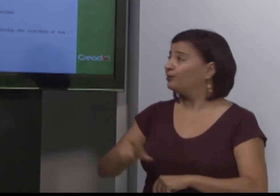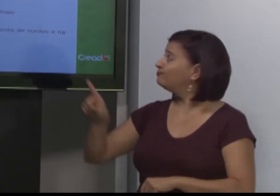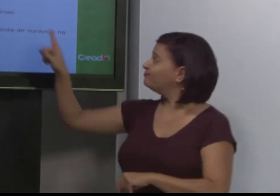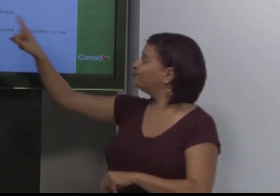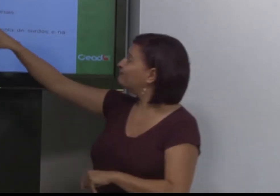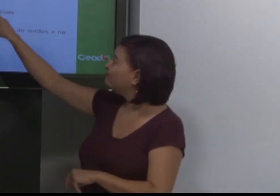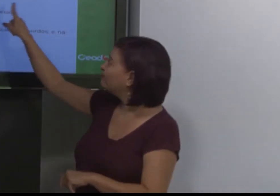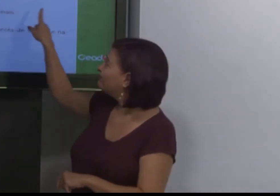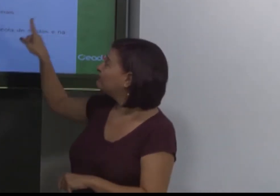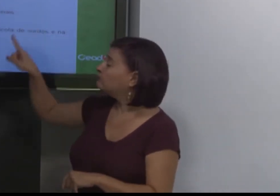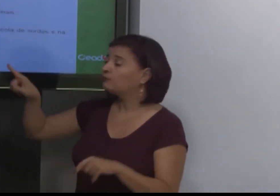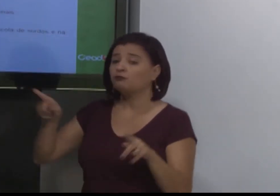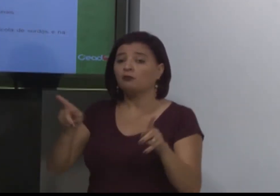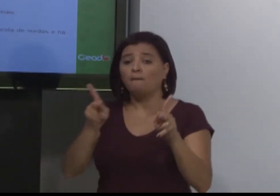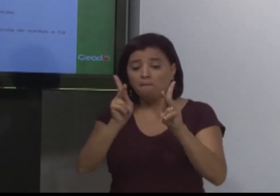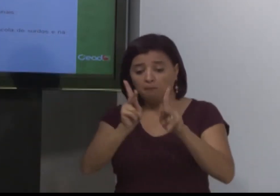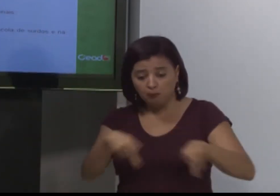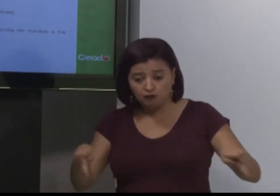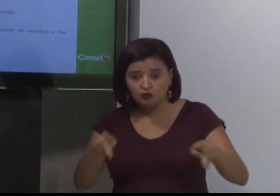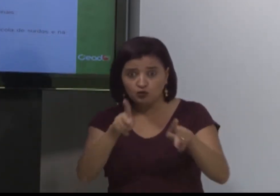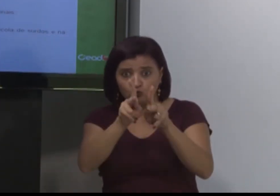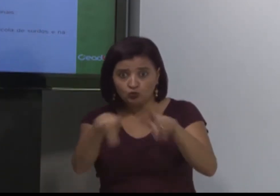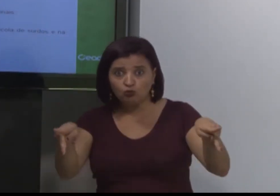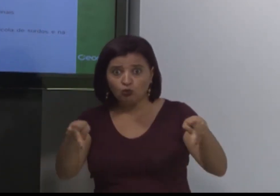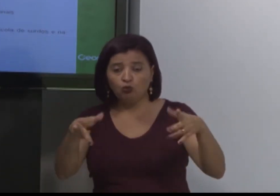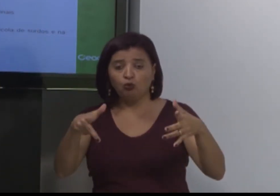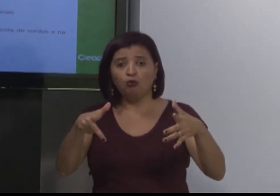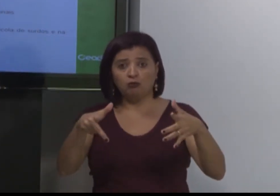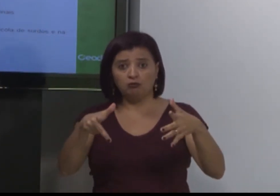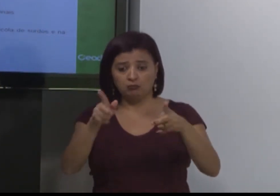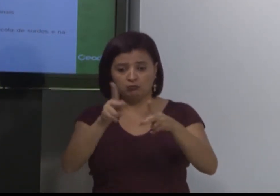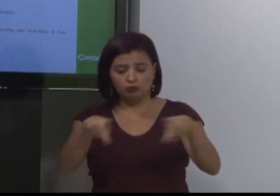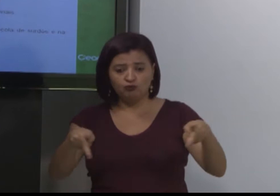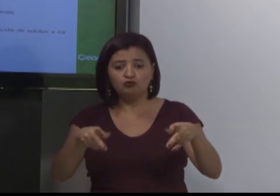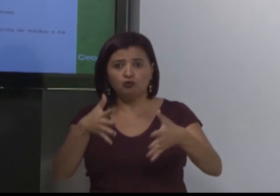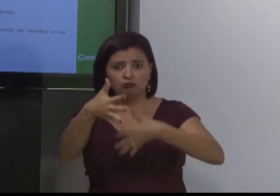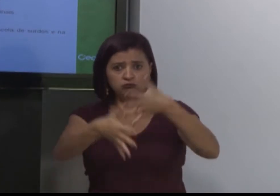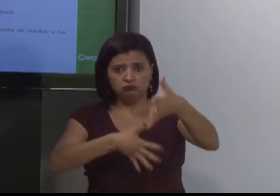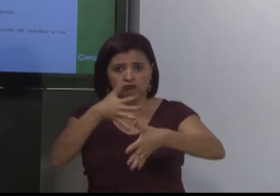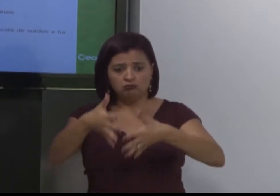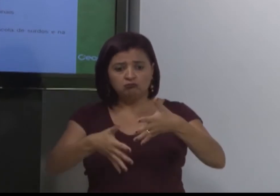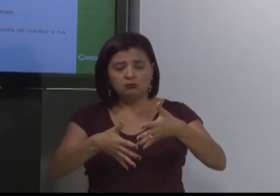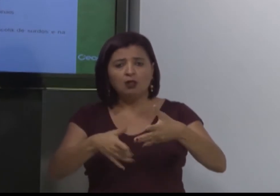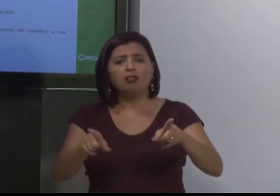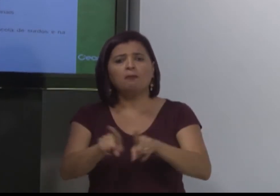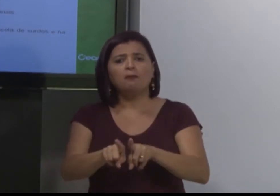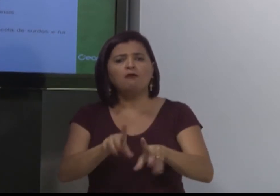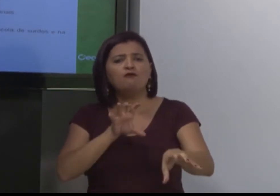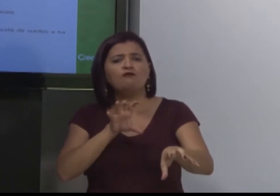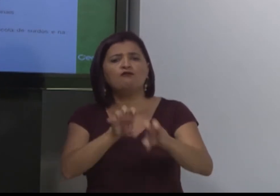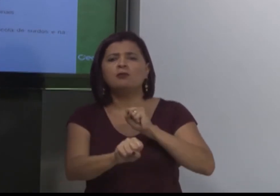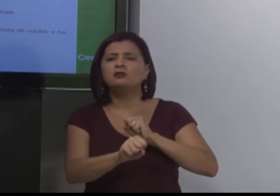Também vamos refletir sobre o professor de língua de sinais e a formação desse